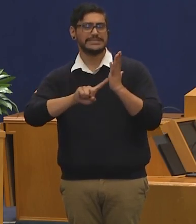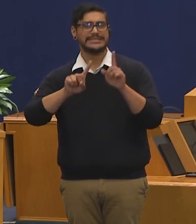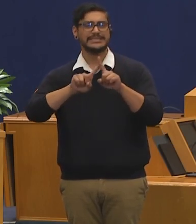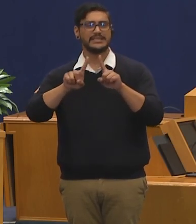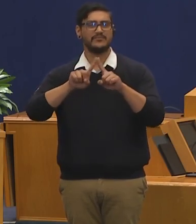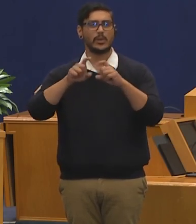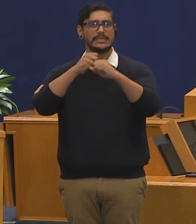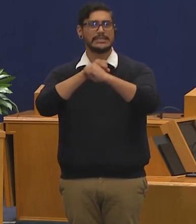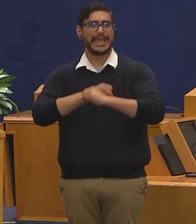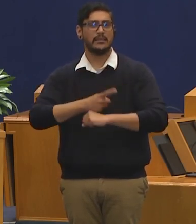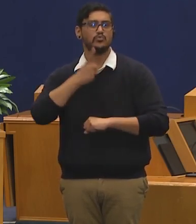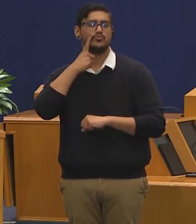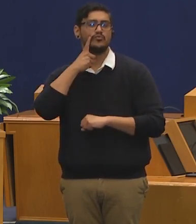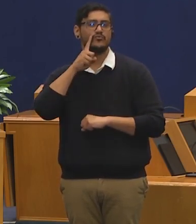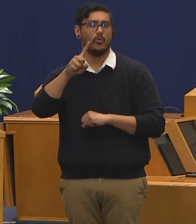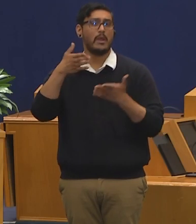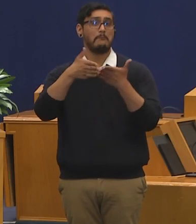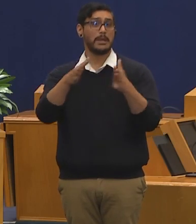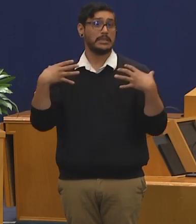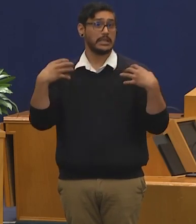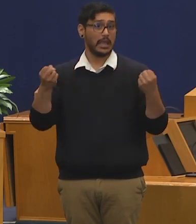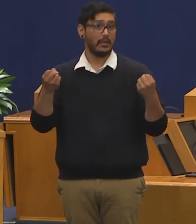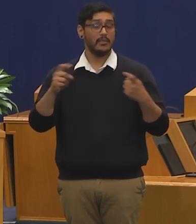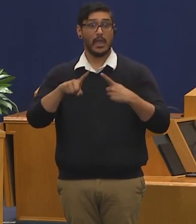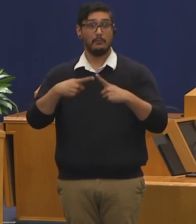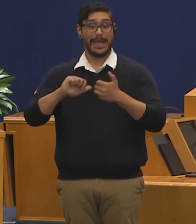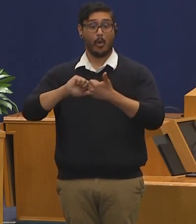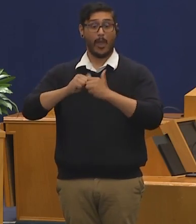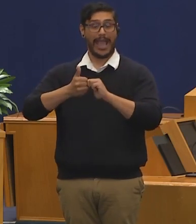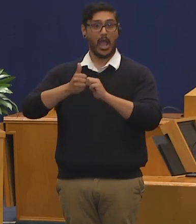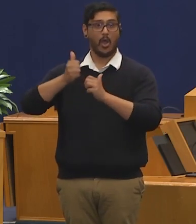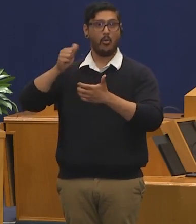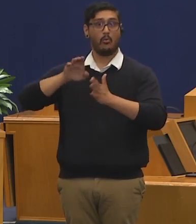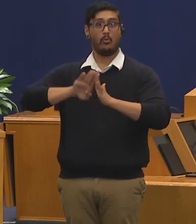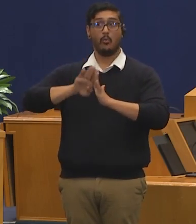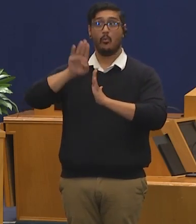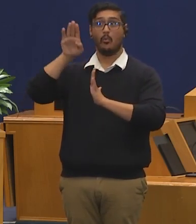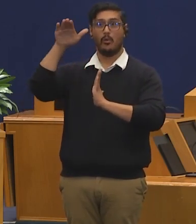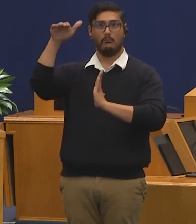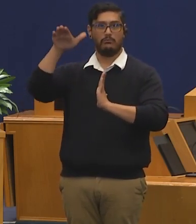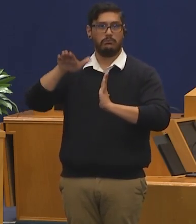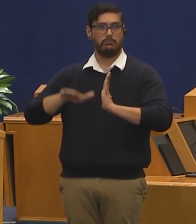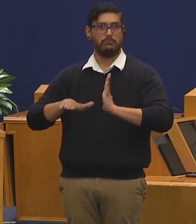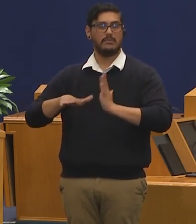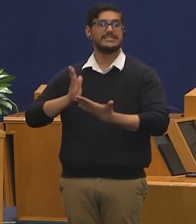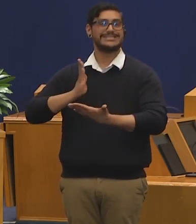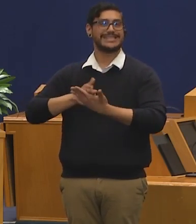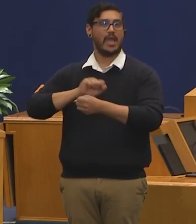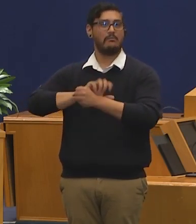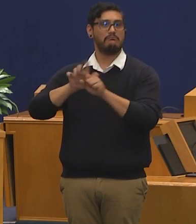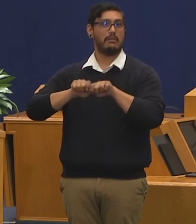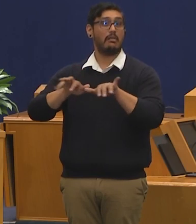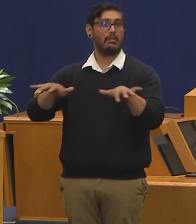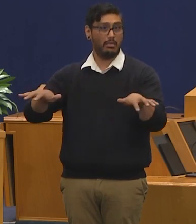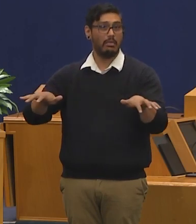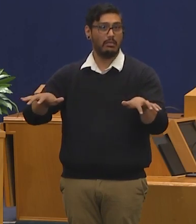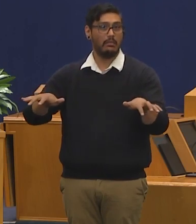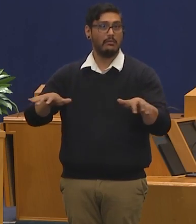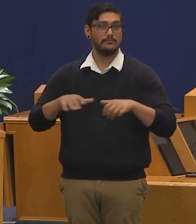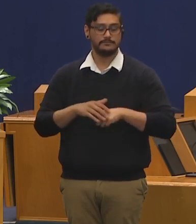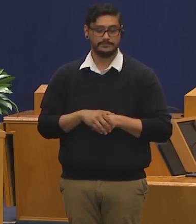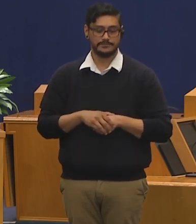la salud pública a reducir la velocidad de transmisión del coronavirus. Y también